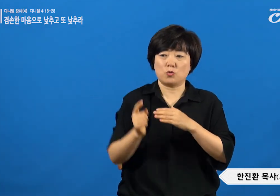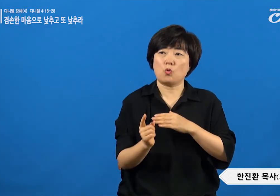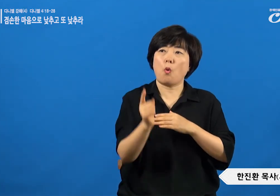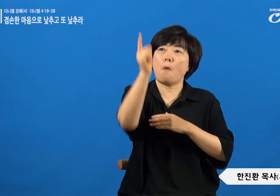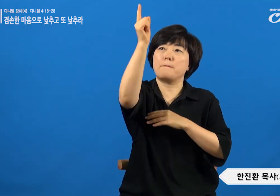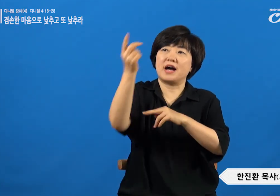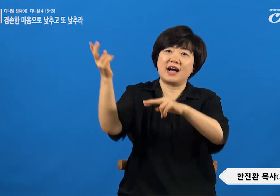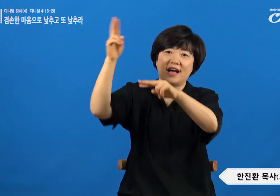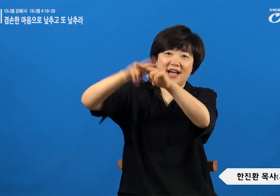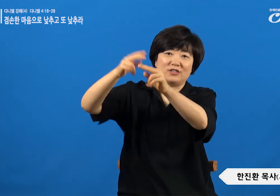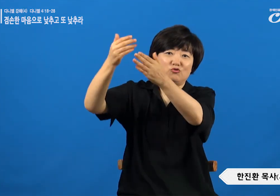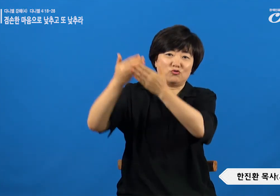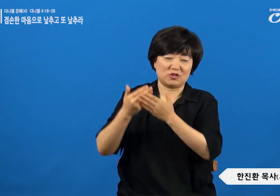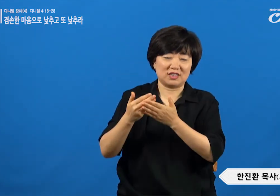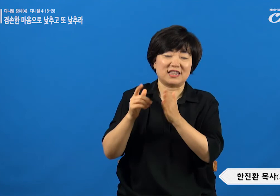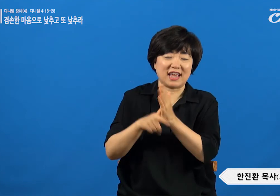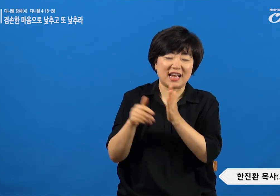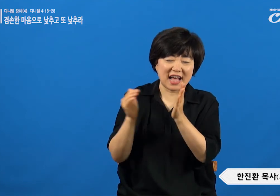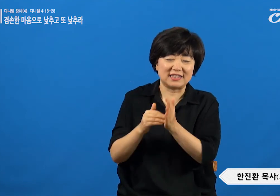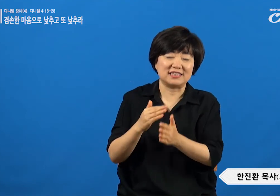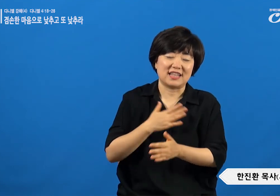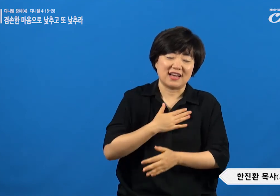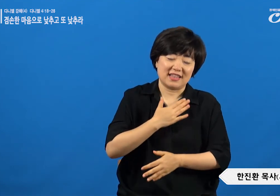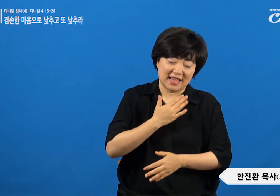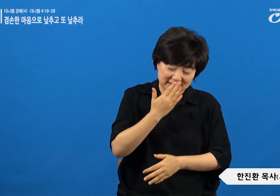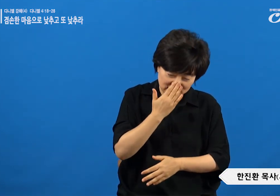나 자신을 낮추는 것입니다.